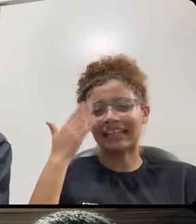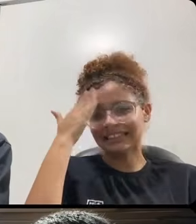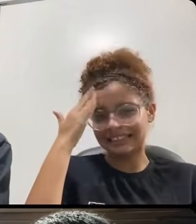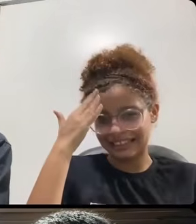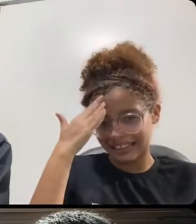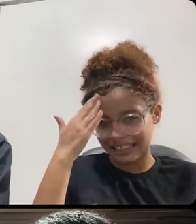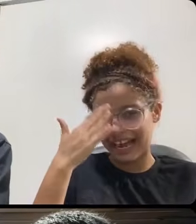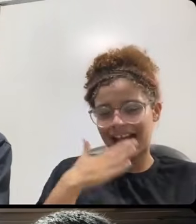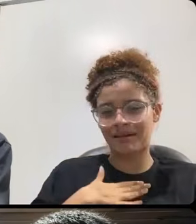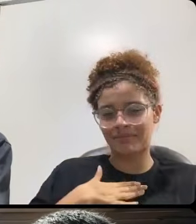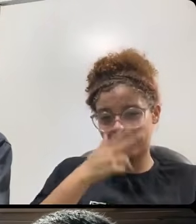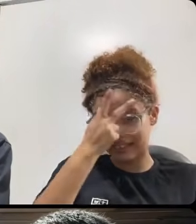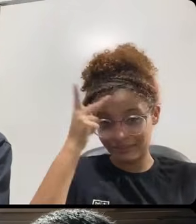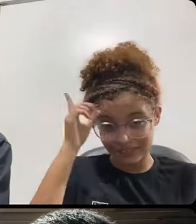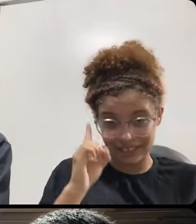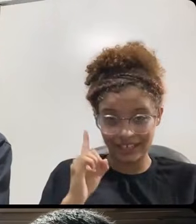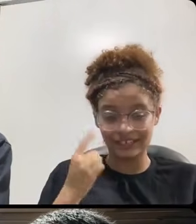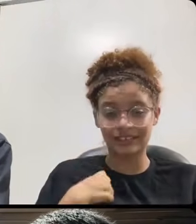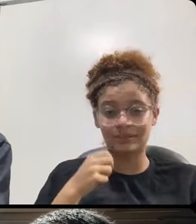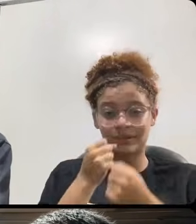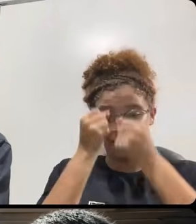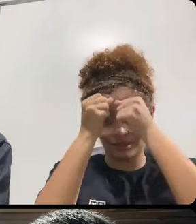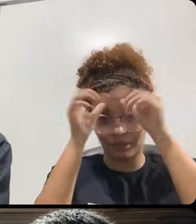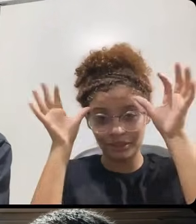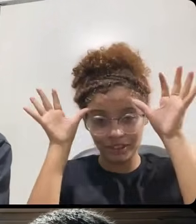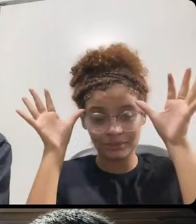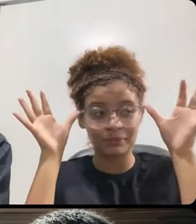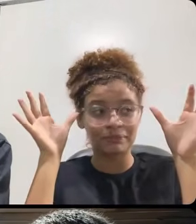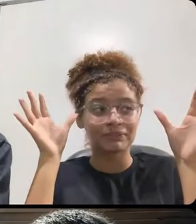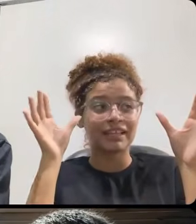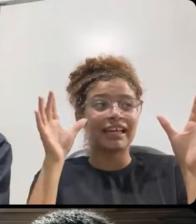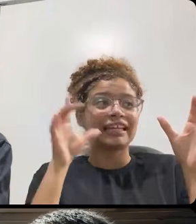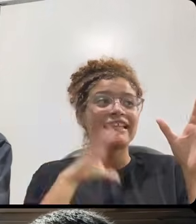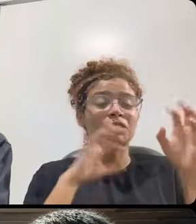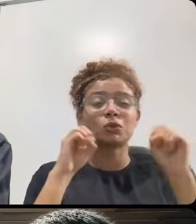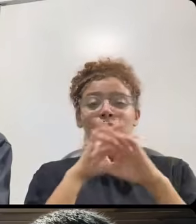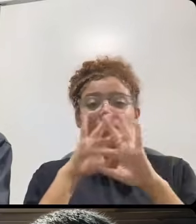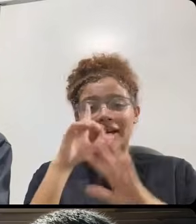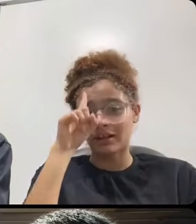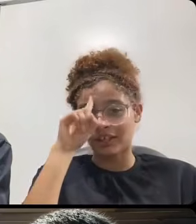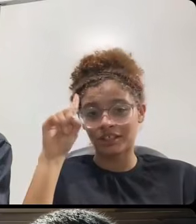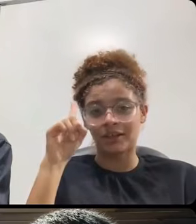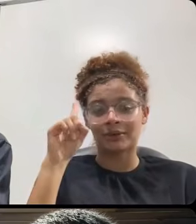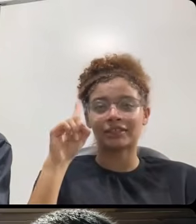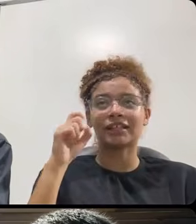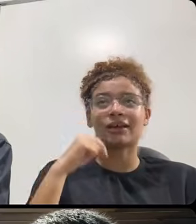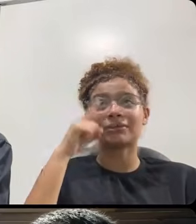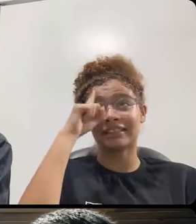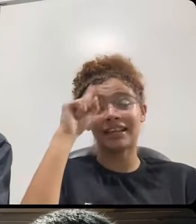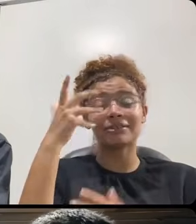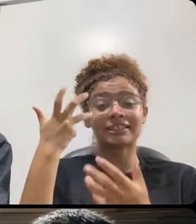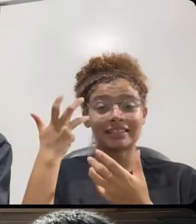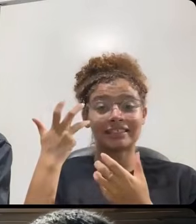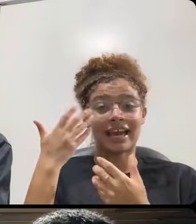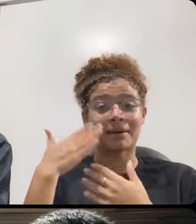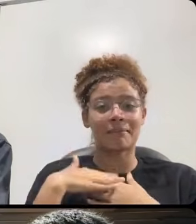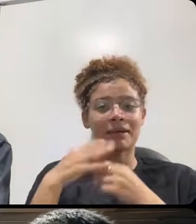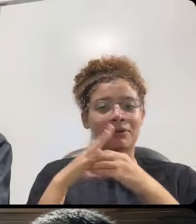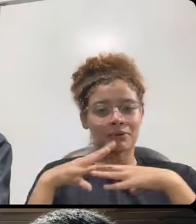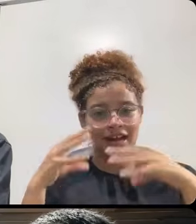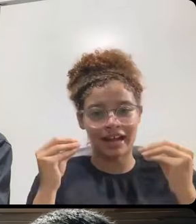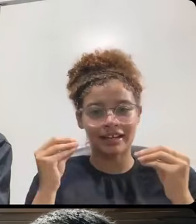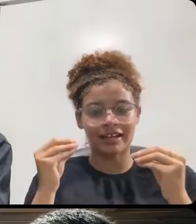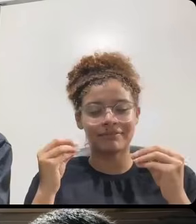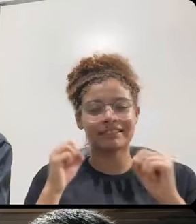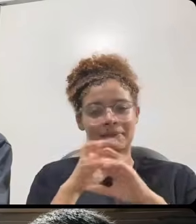eu entendi a minha deficiência, no caso do autismo, que tudo é para a glória de Deus. Então, se Amém. eu quiser